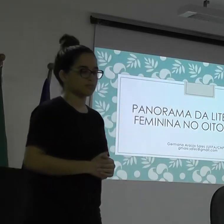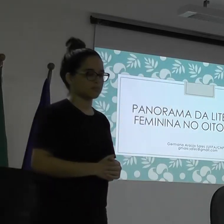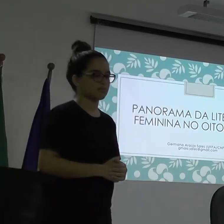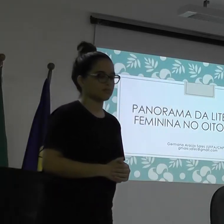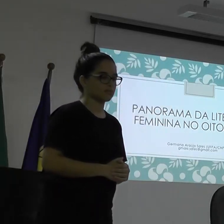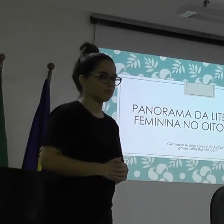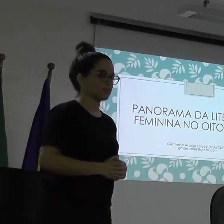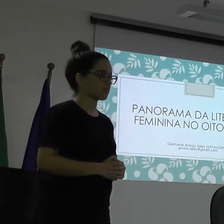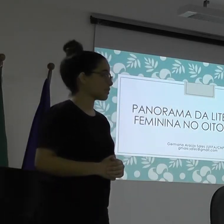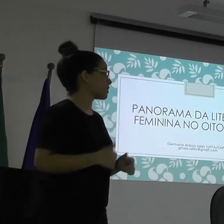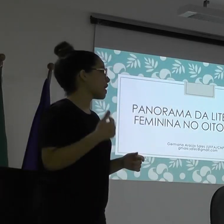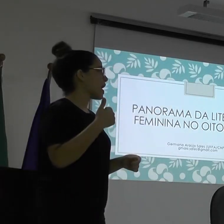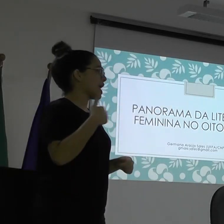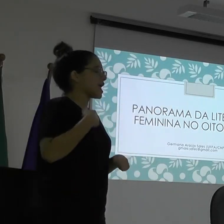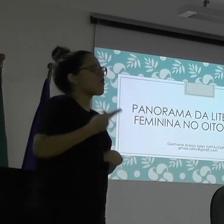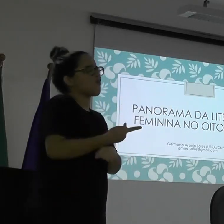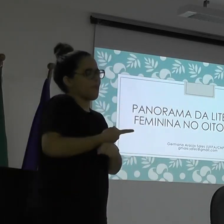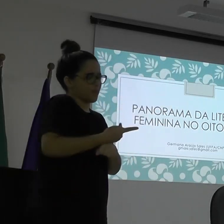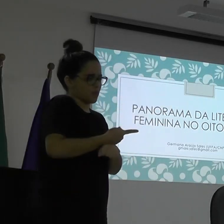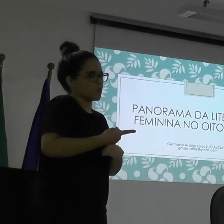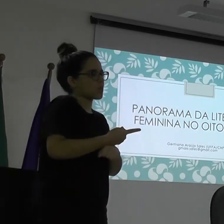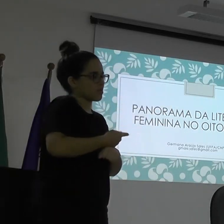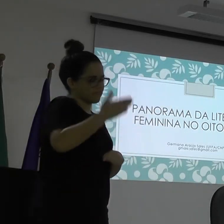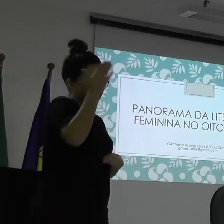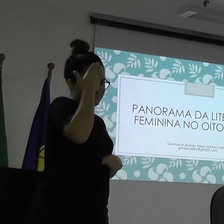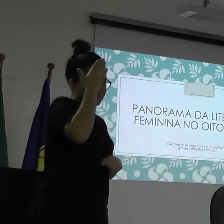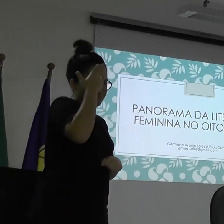Vou procurar saber, não sei.